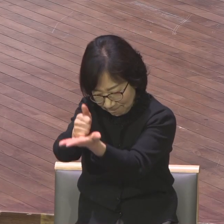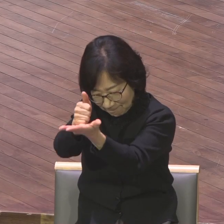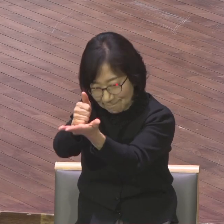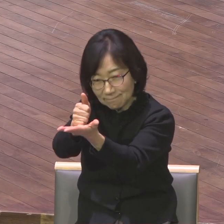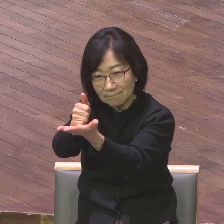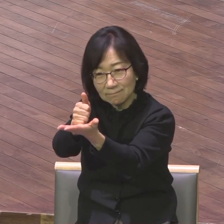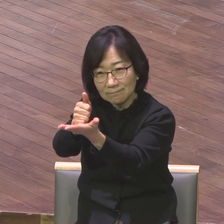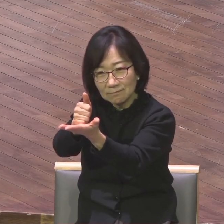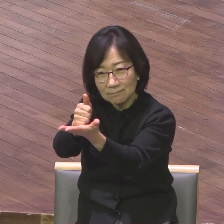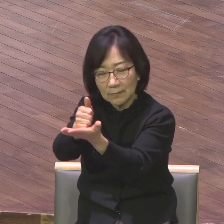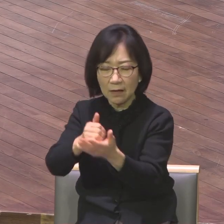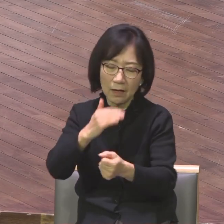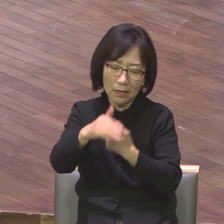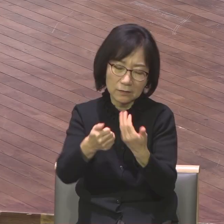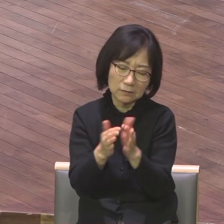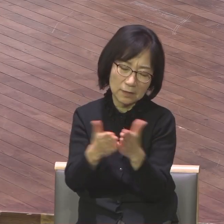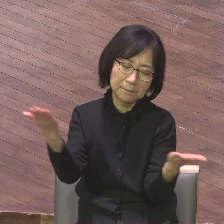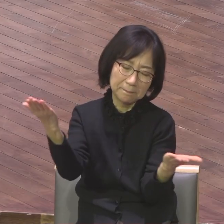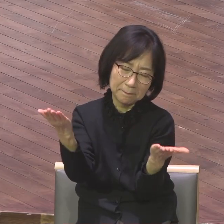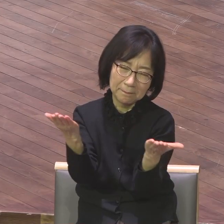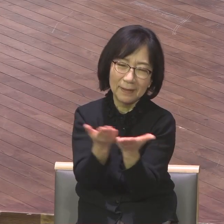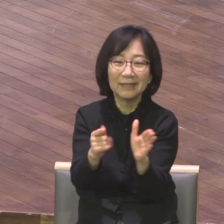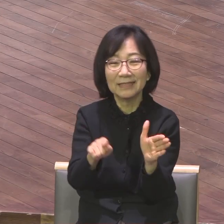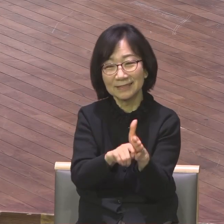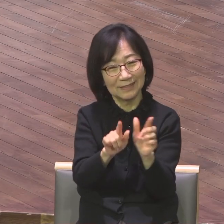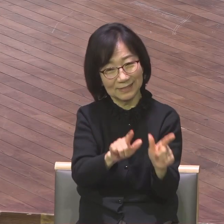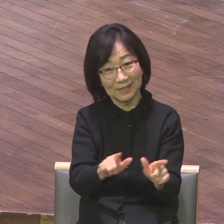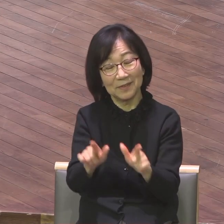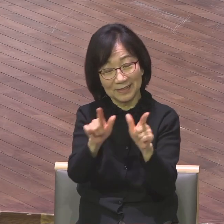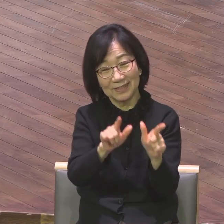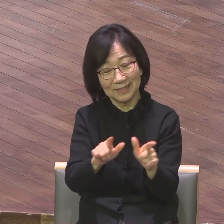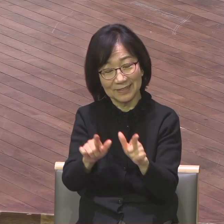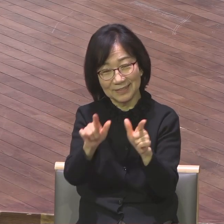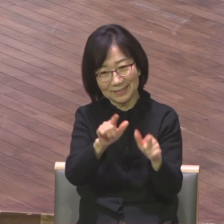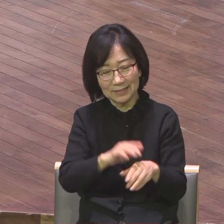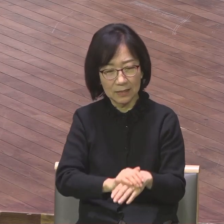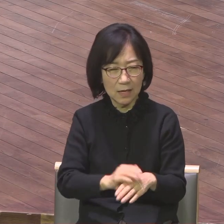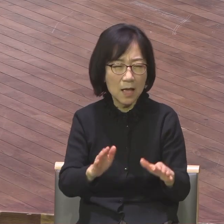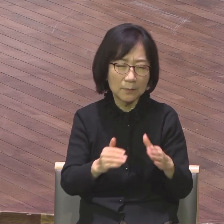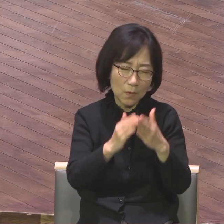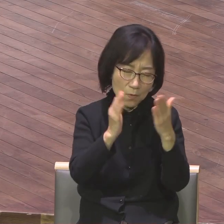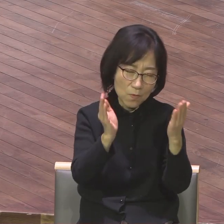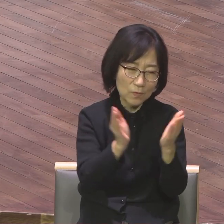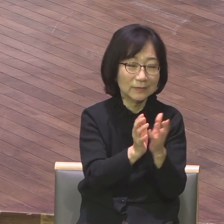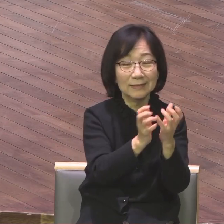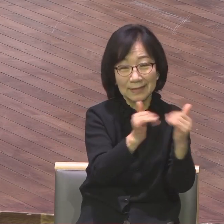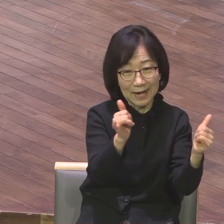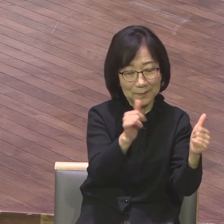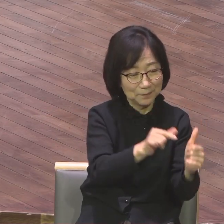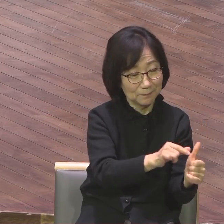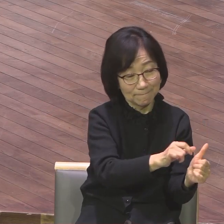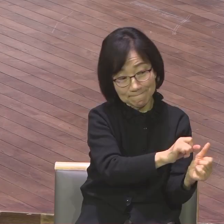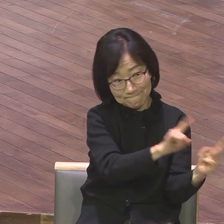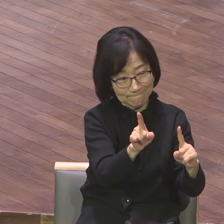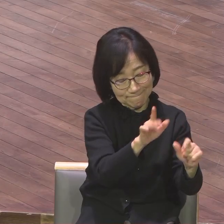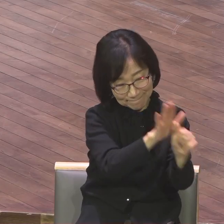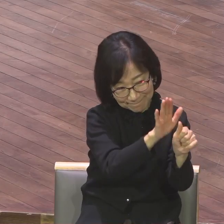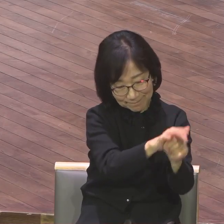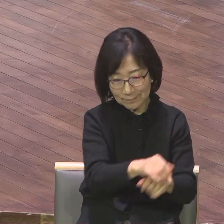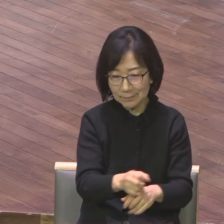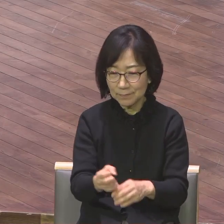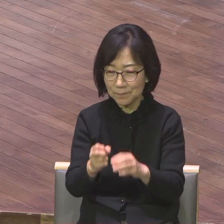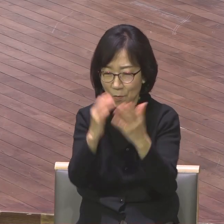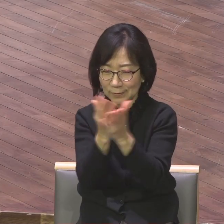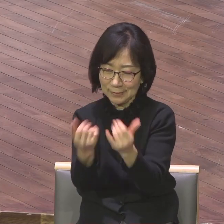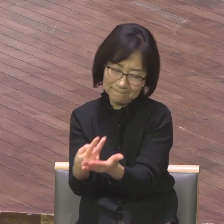예수 그리스도를 삶의 모든 현장에서 밝히드리면서 모두를 살리고 모두를 세우는 그런